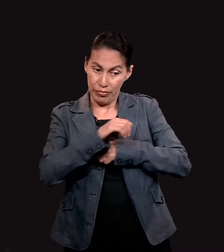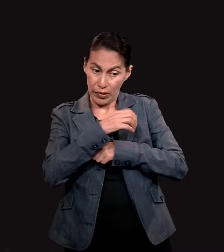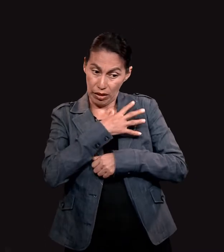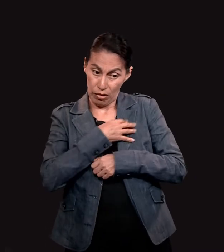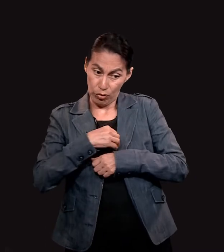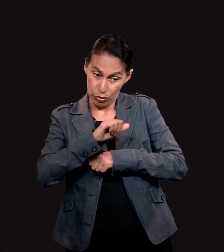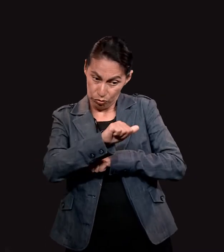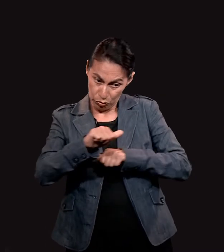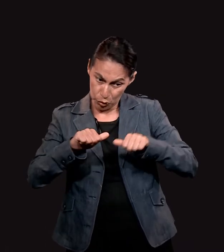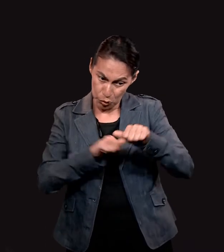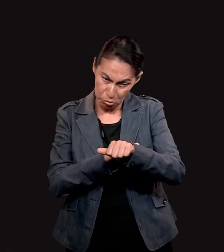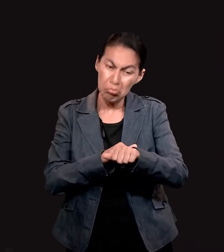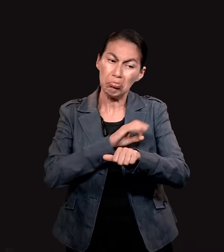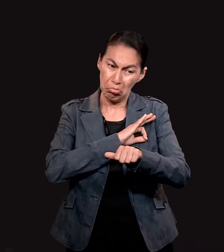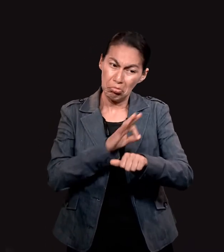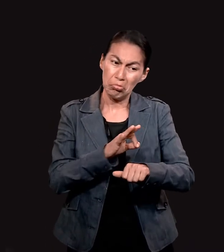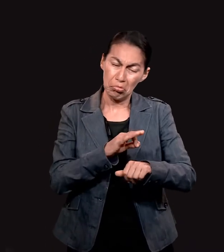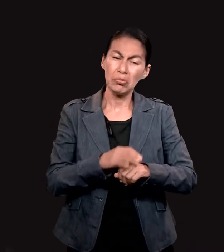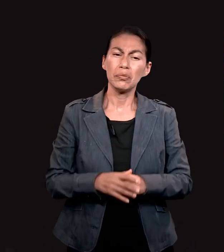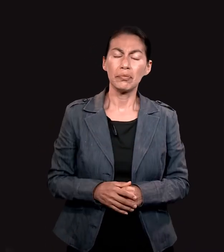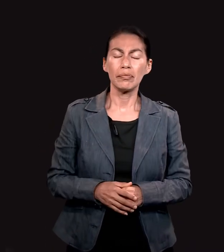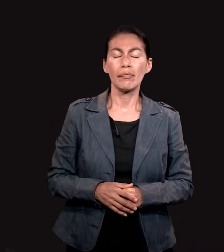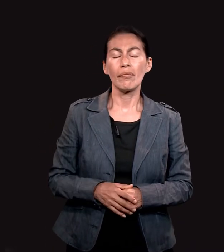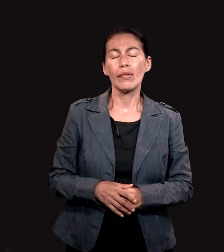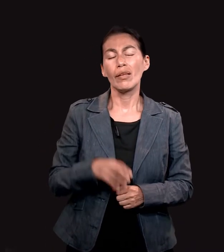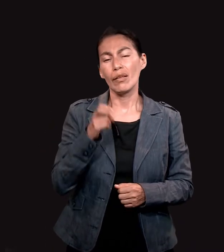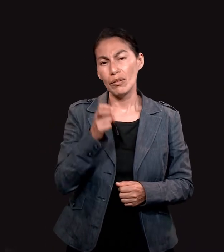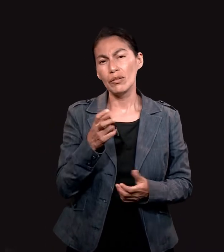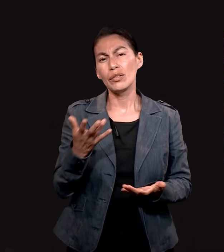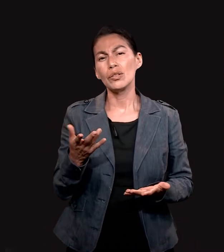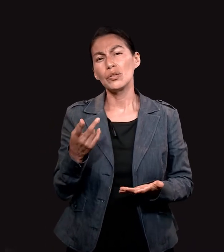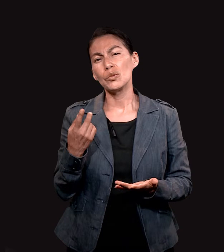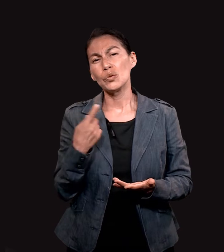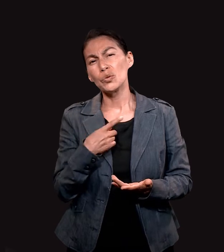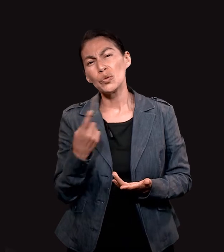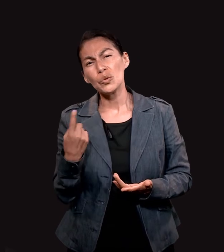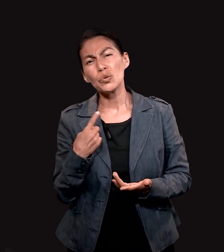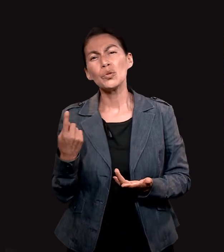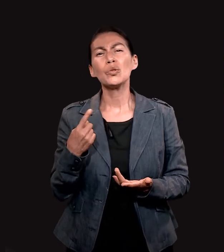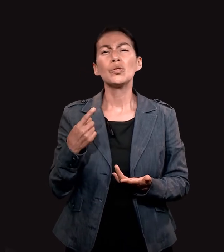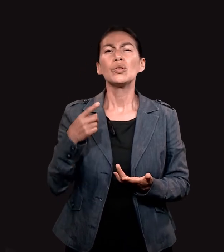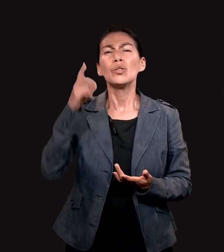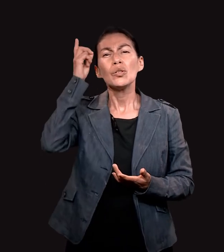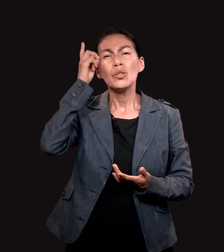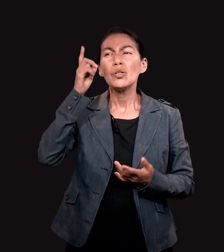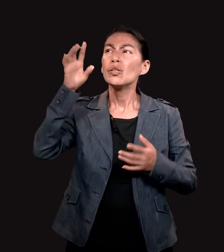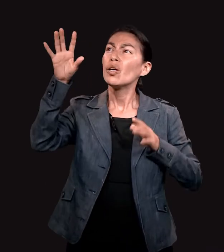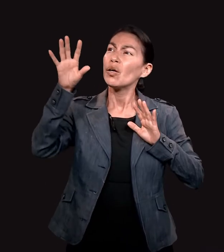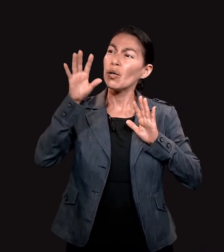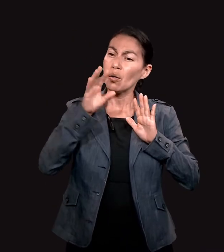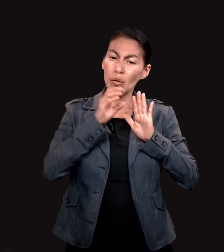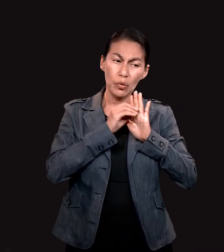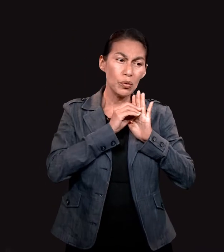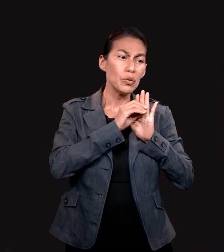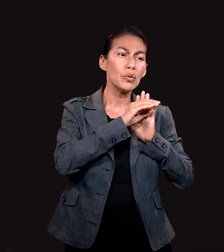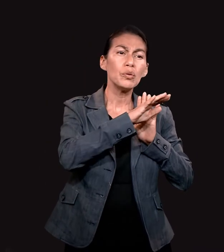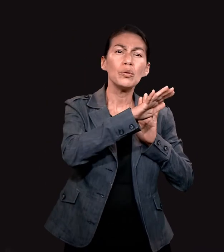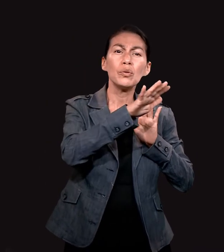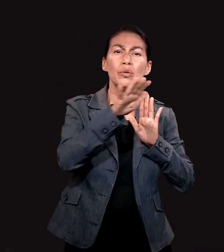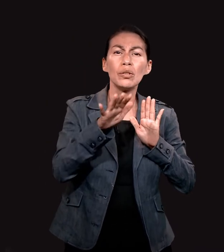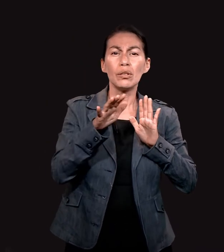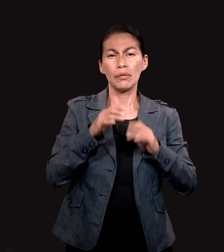niños. Así es. Así que de esa manera uno va cultivando y reflejando la imagen de Dios. A través de la